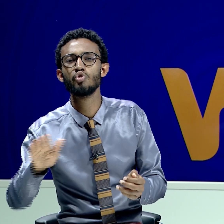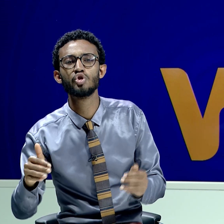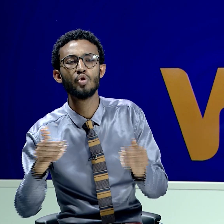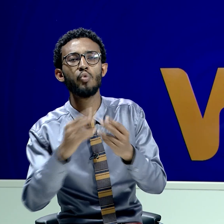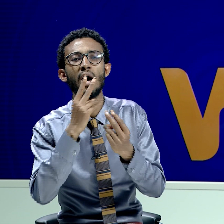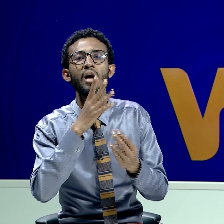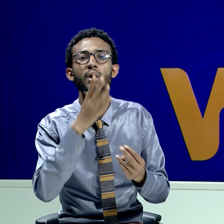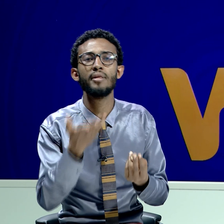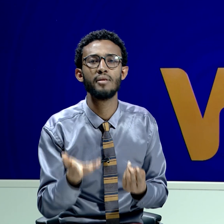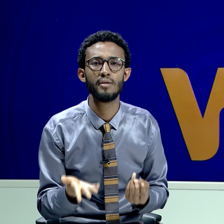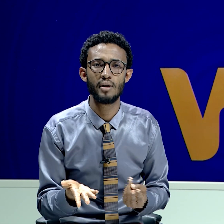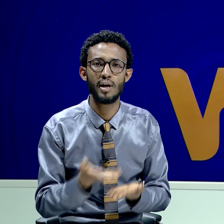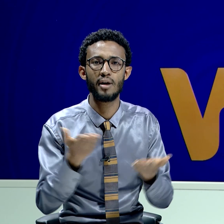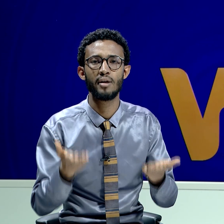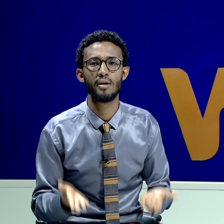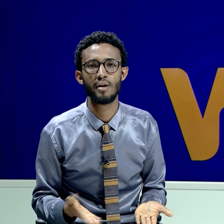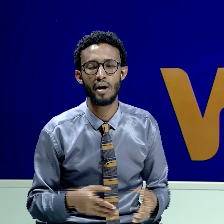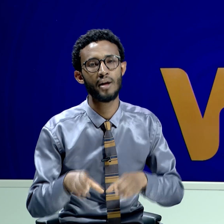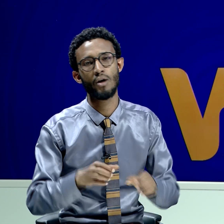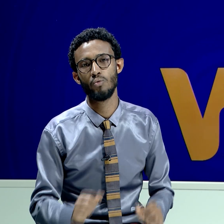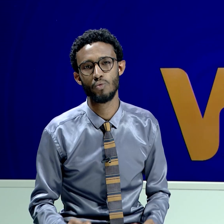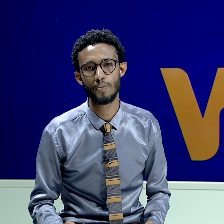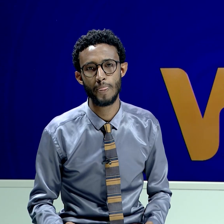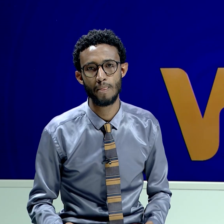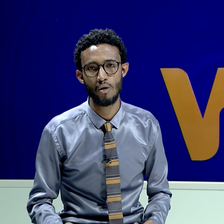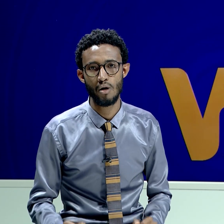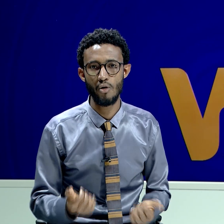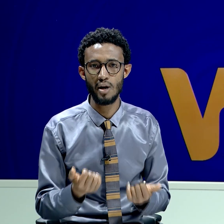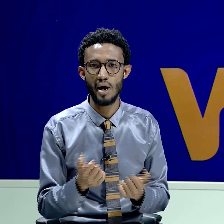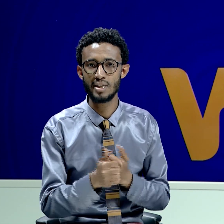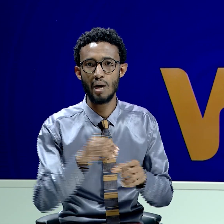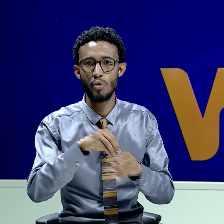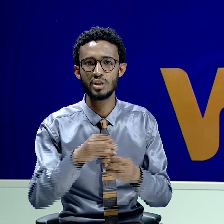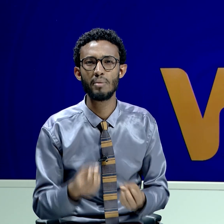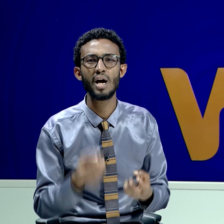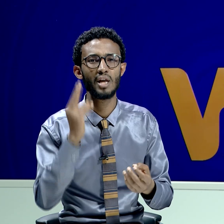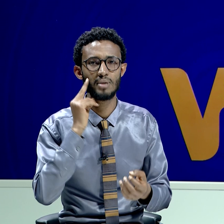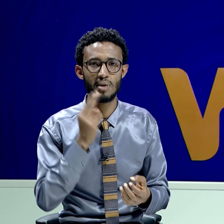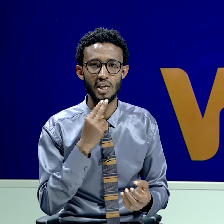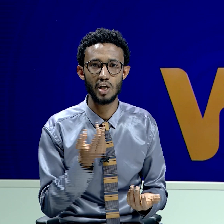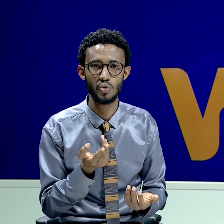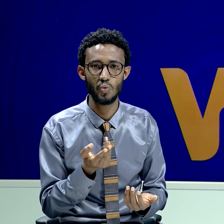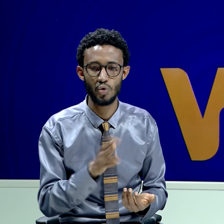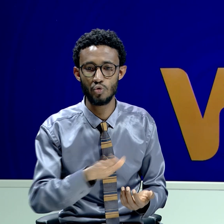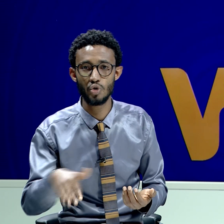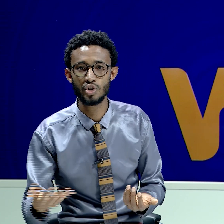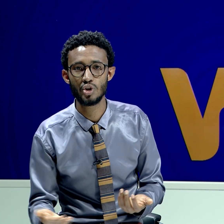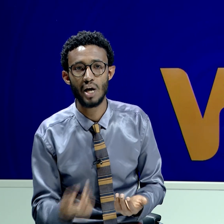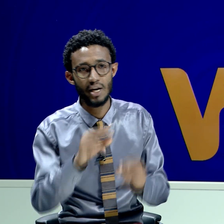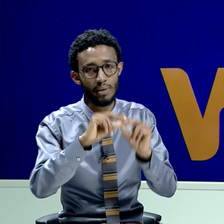ልጆች እኩል አለመት ነገር አደረጋሉ። ወን አዲስ አበባ ውስጥ በርካታ መስማሳናቸው ልጆች ከአንድ